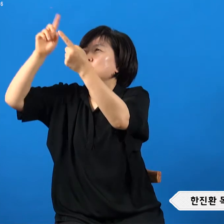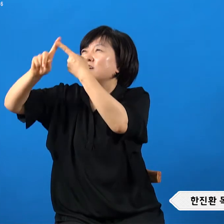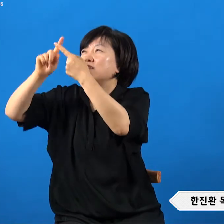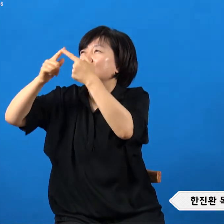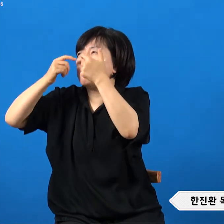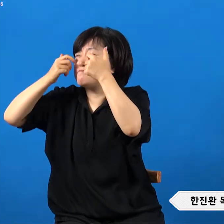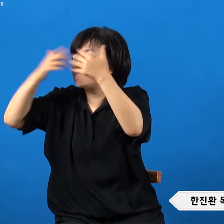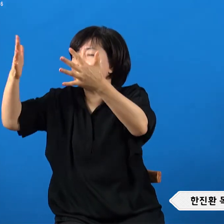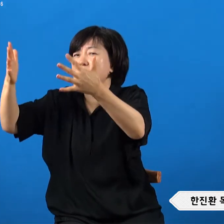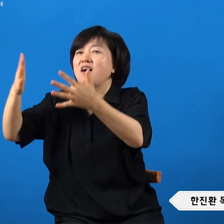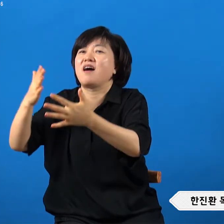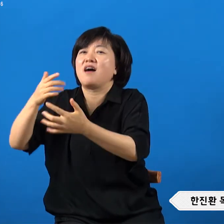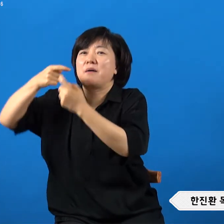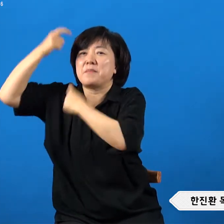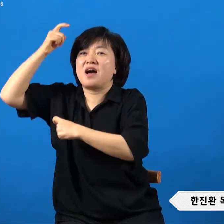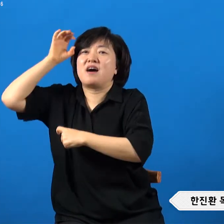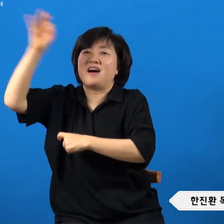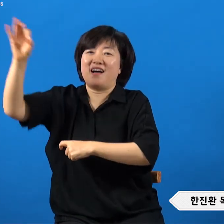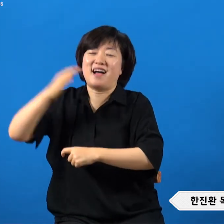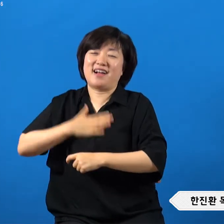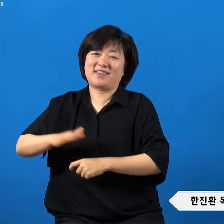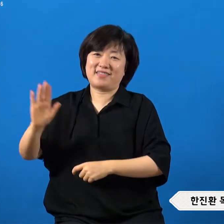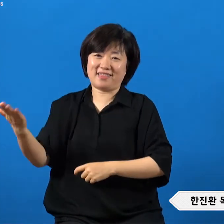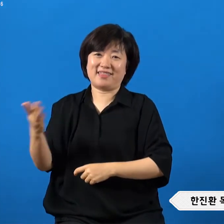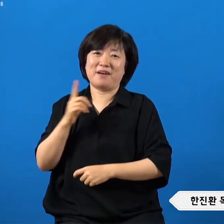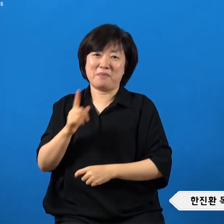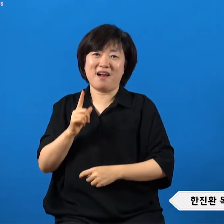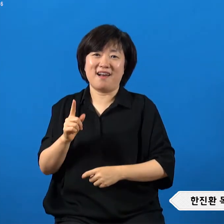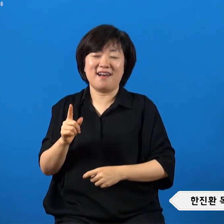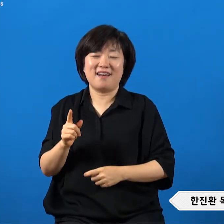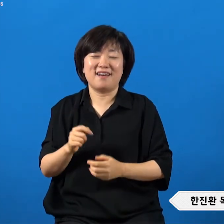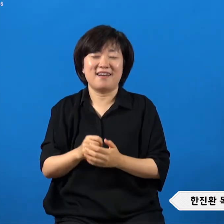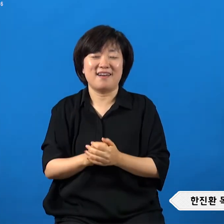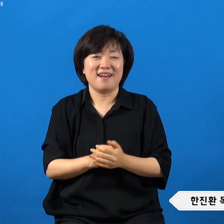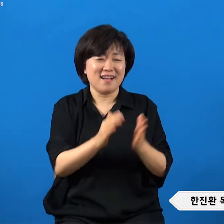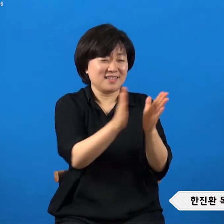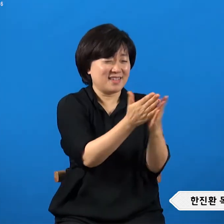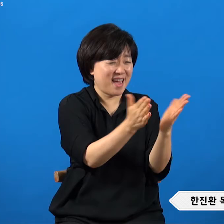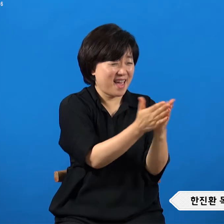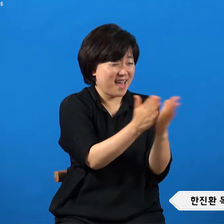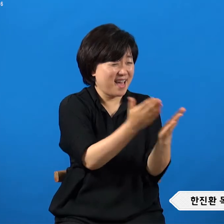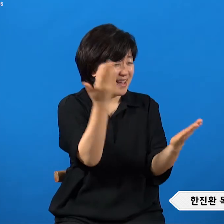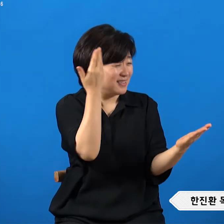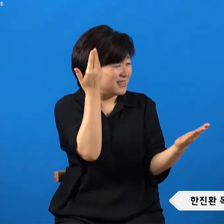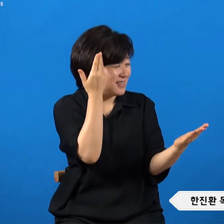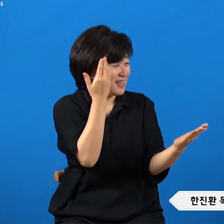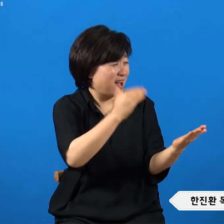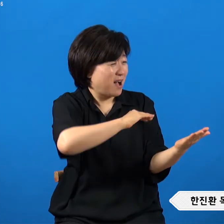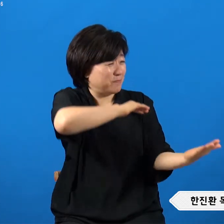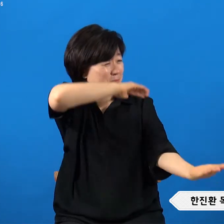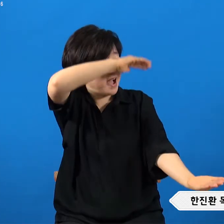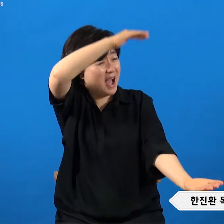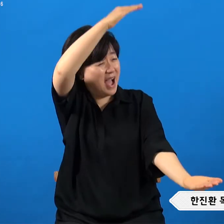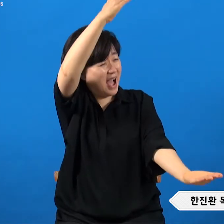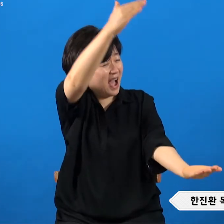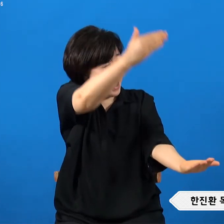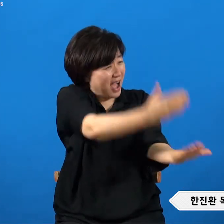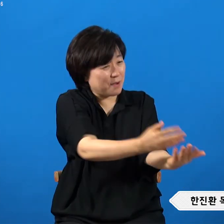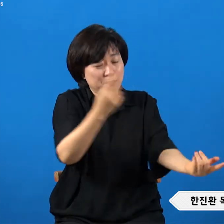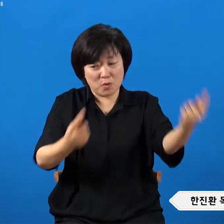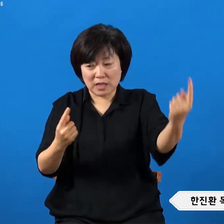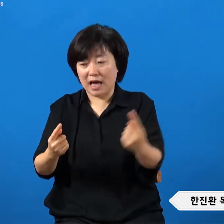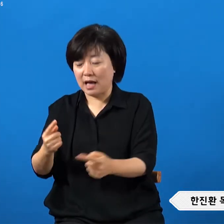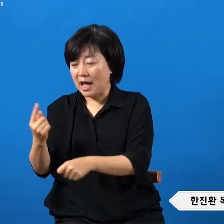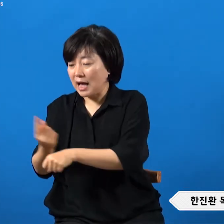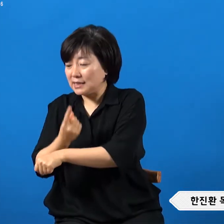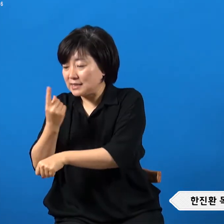대해서 책을 많이 읽었겠습니까? 그런데 그렇게 읽어서 안 것보다도 평생 그렇게 안 것보다도